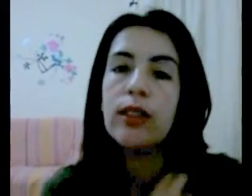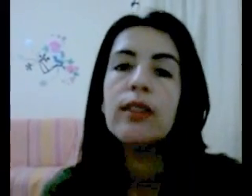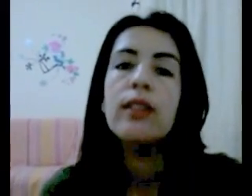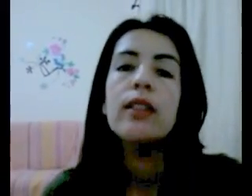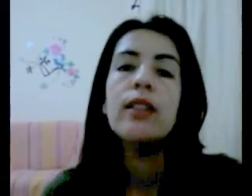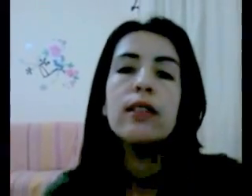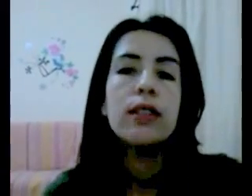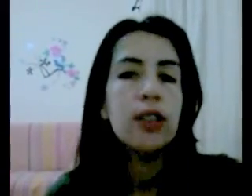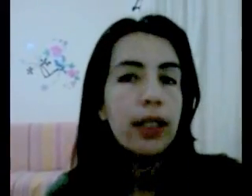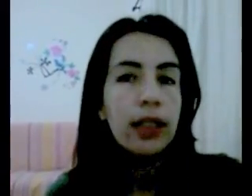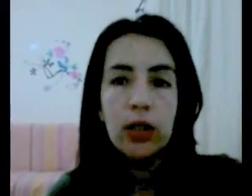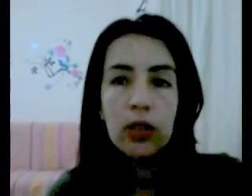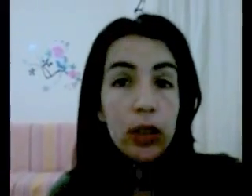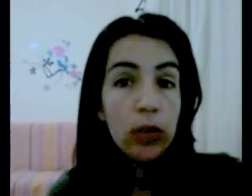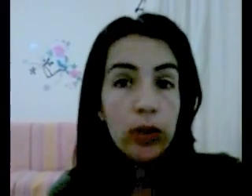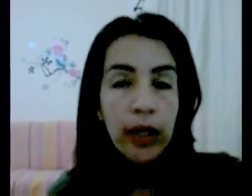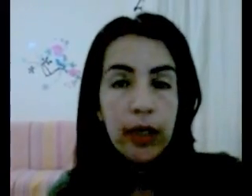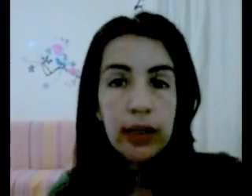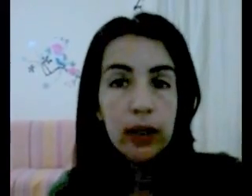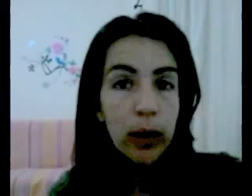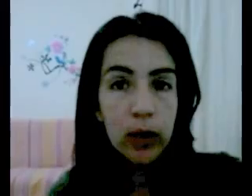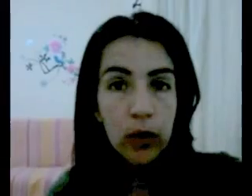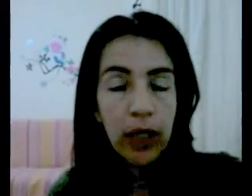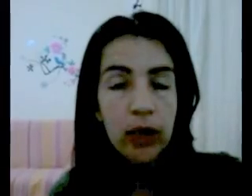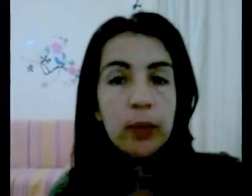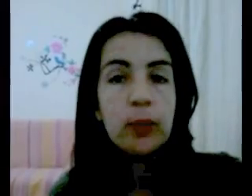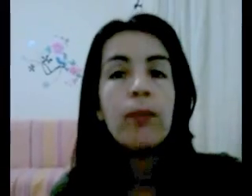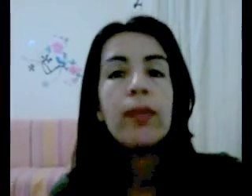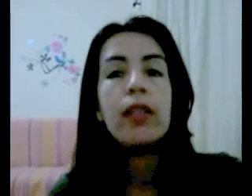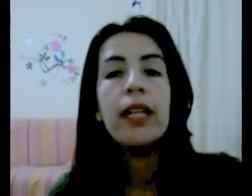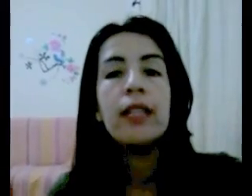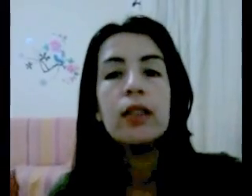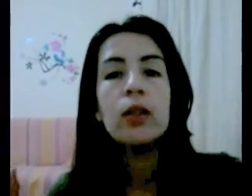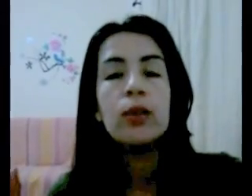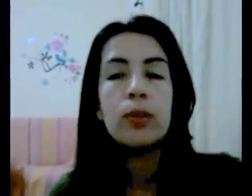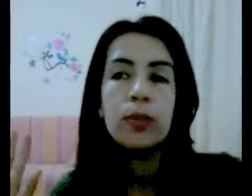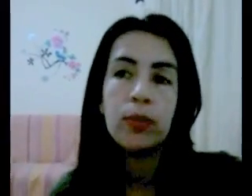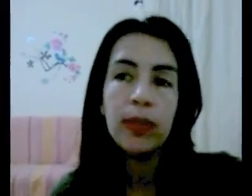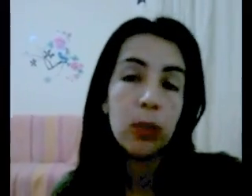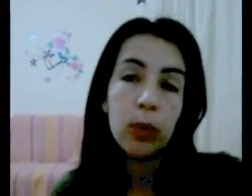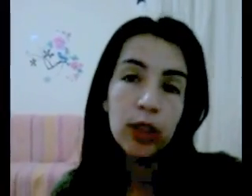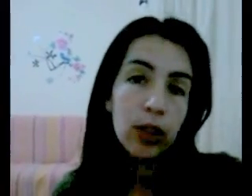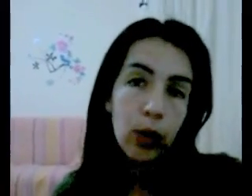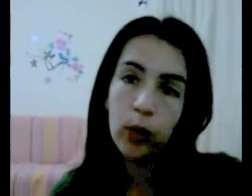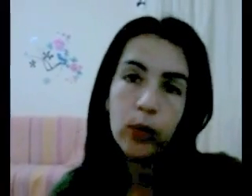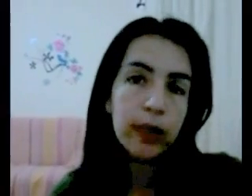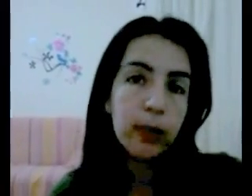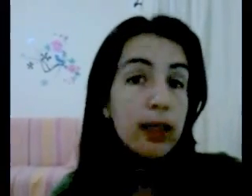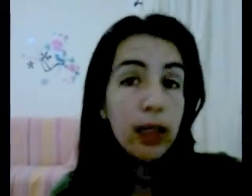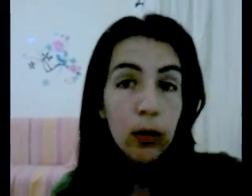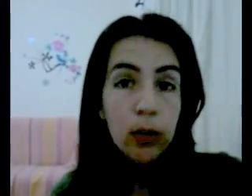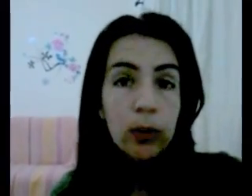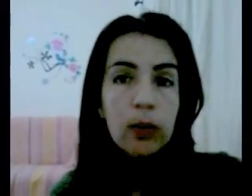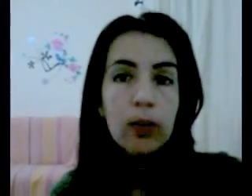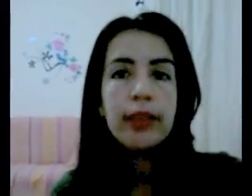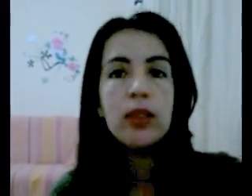tinha dado que eu não tinha cisto mais no ovário, né, então, mas depois disso eu não fiz mais nenhum, mas